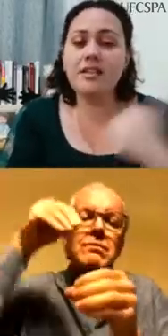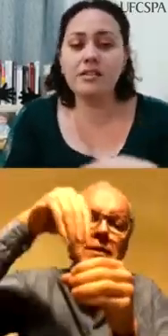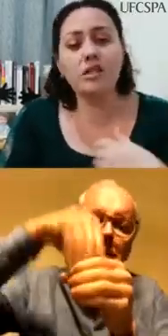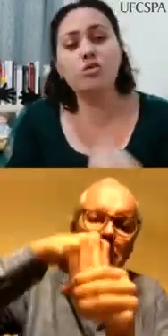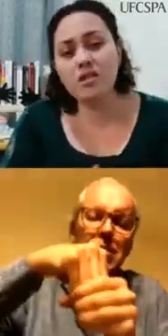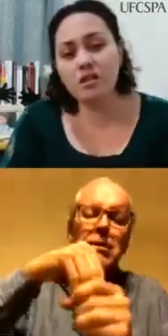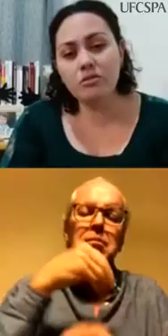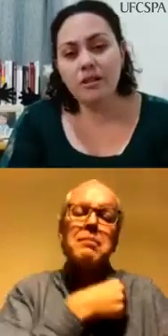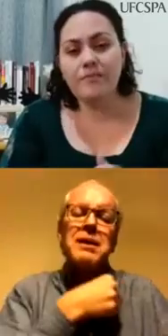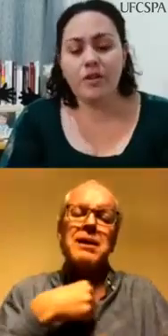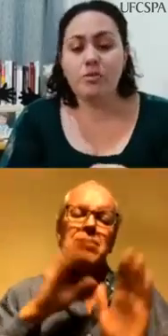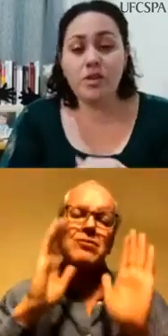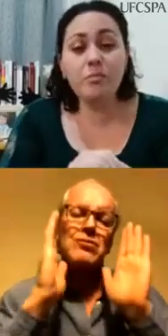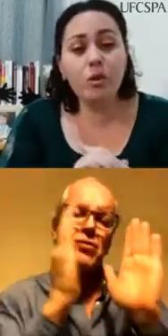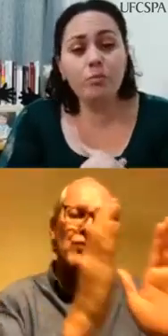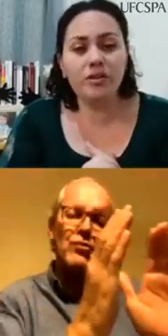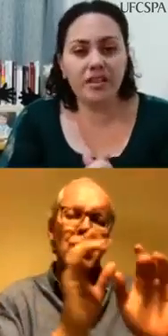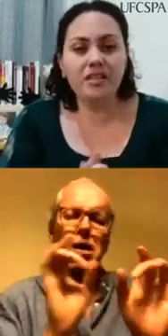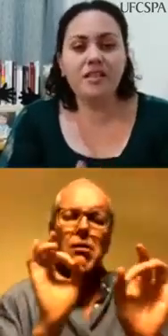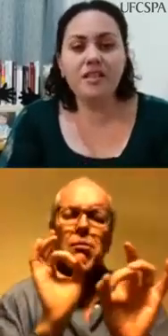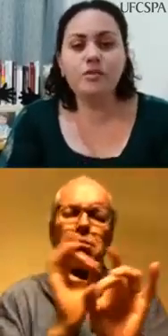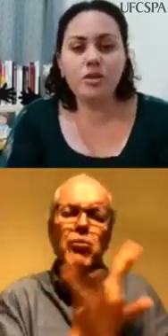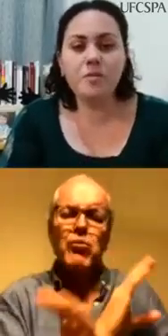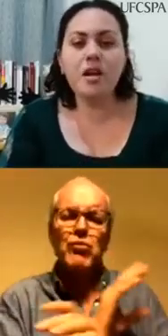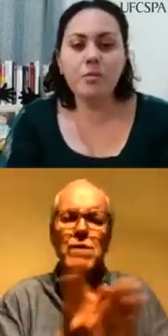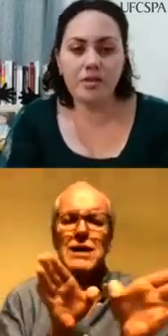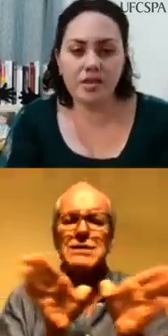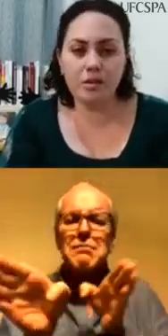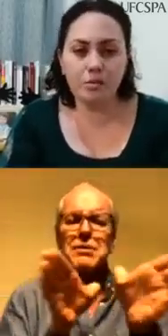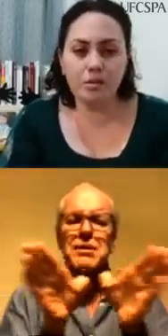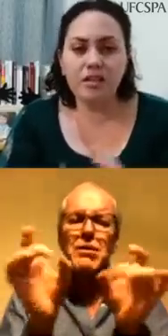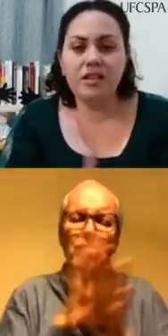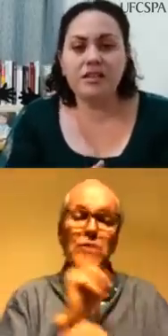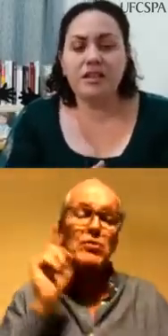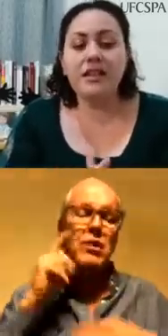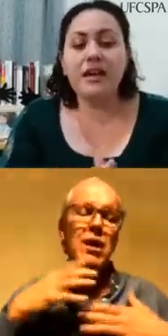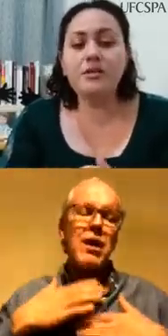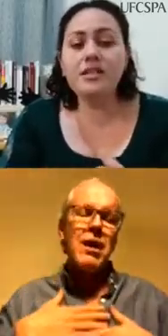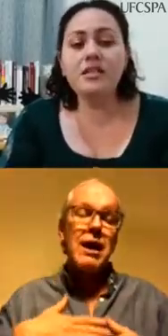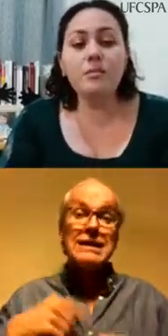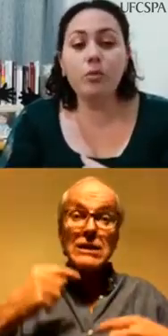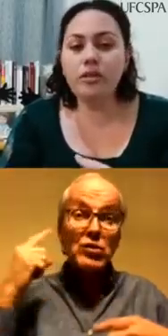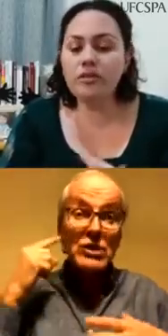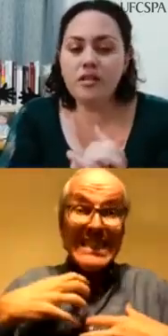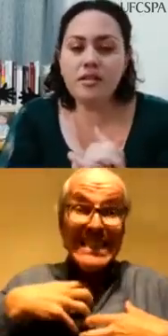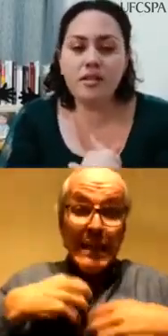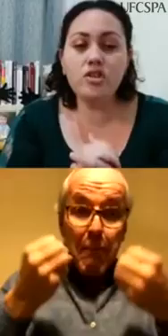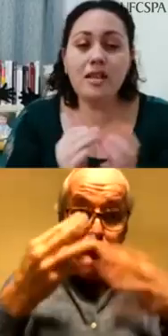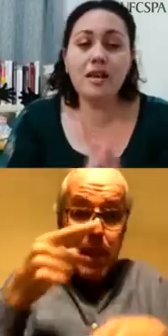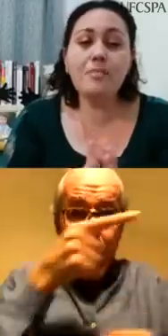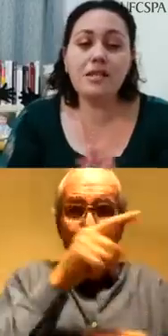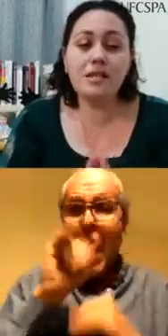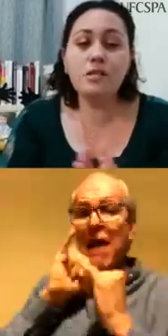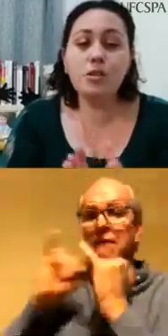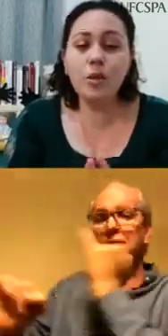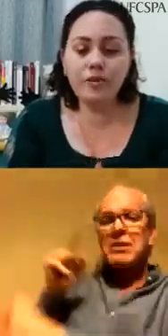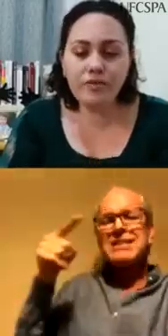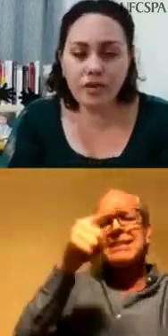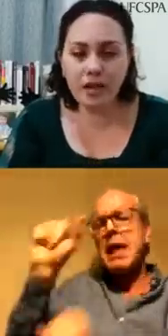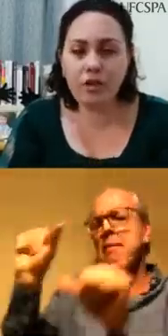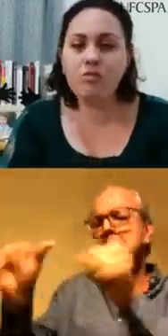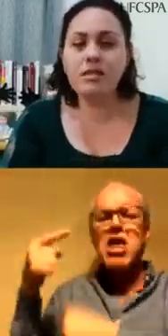e ele faz a tradução. Então, isso é bom. Poderia ter dentro do hospital, por exemplo. Claro que seria muito interessante ter a presença